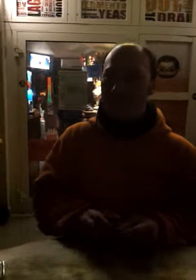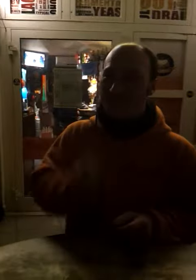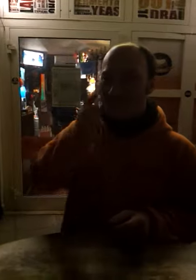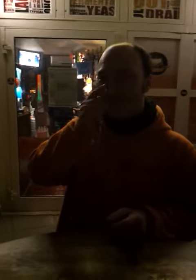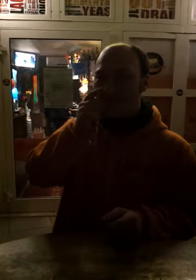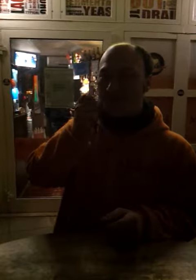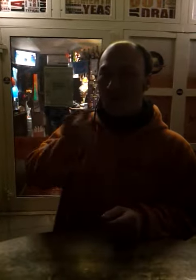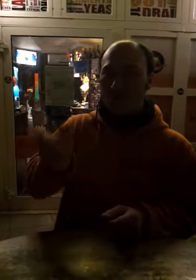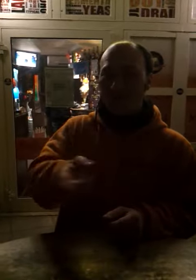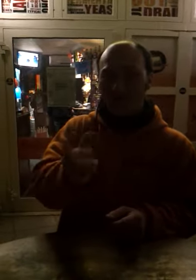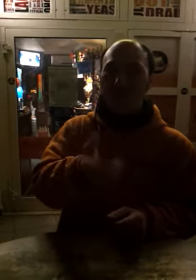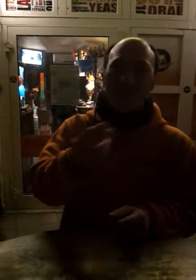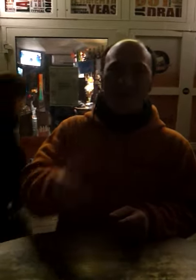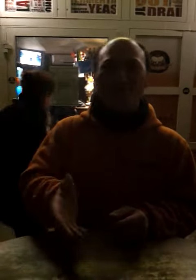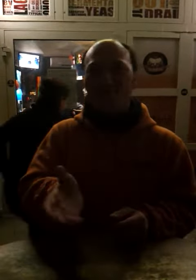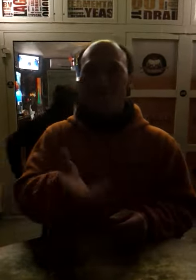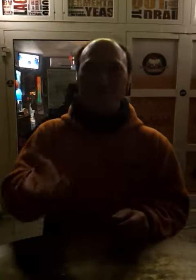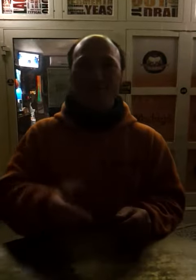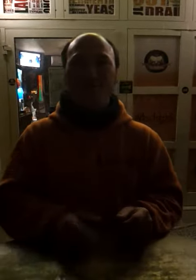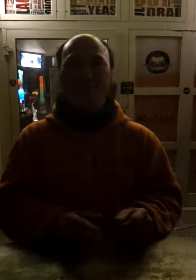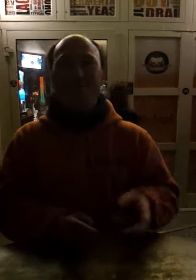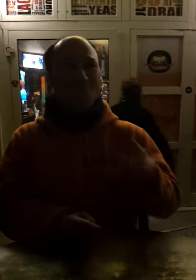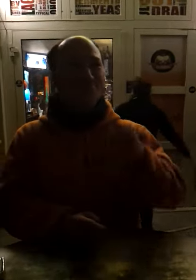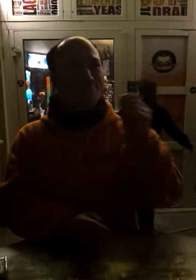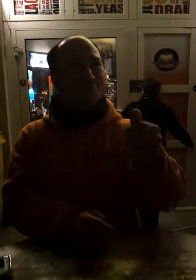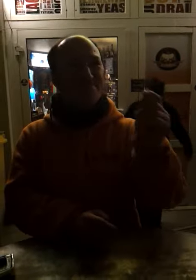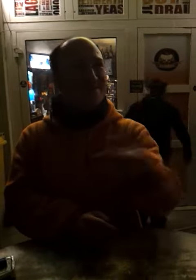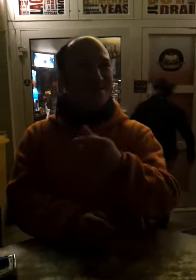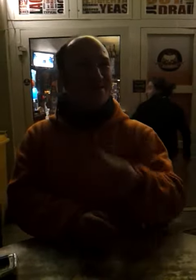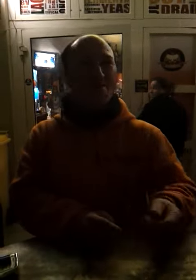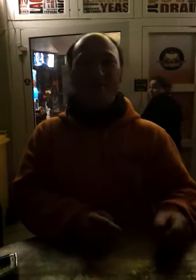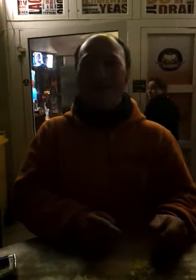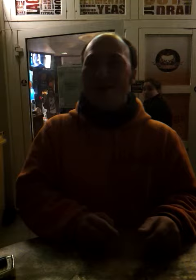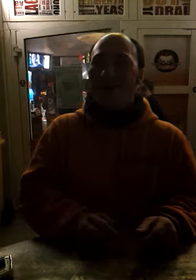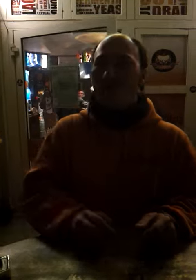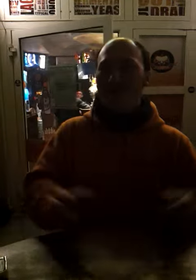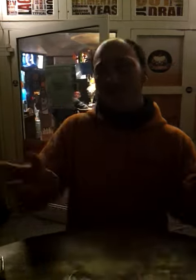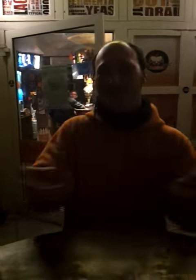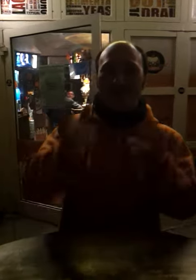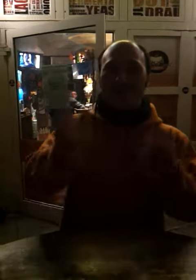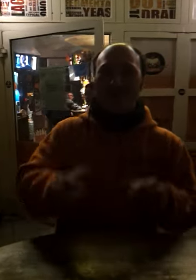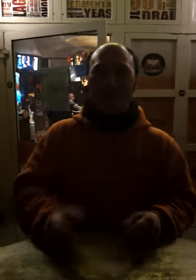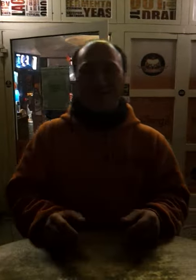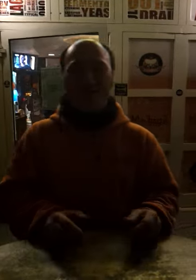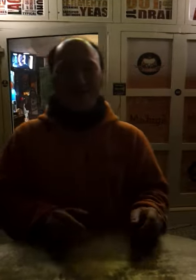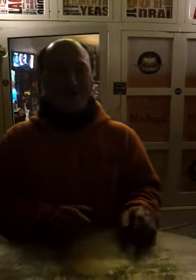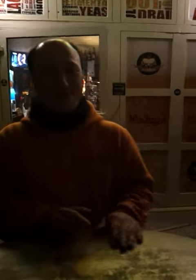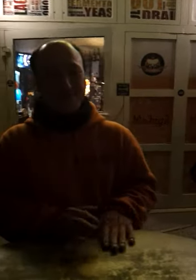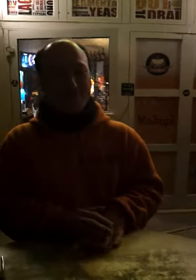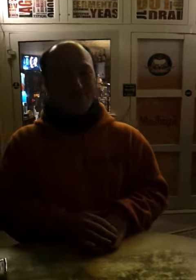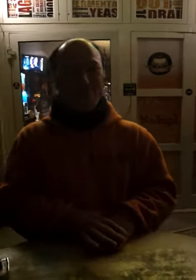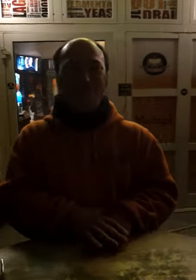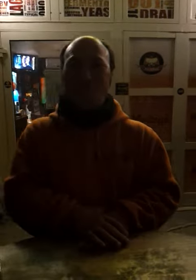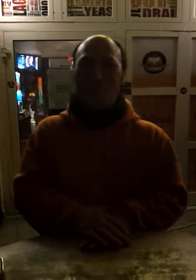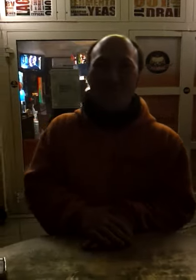bene. Allora, si è imparato tutte cose. Allora, viene il primo cliente e Sì. Prego, fa: